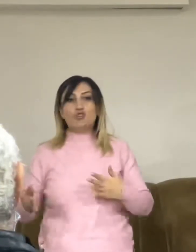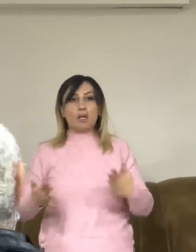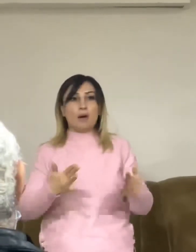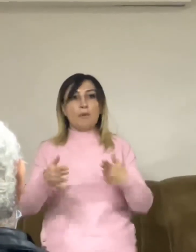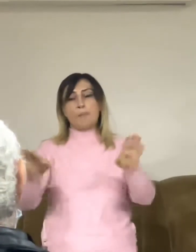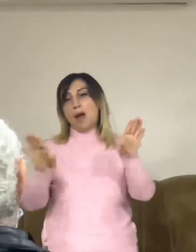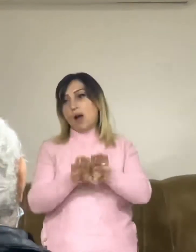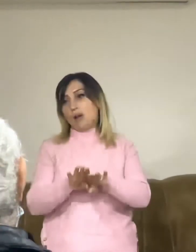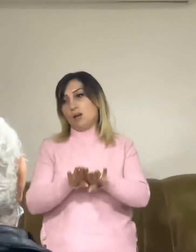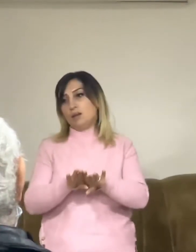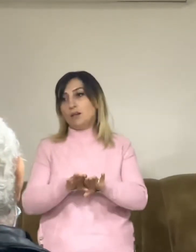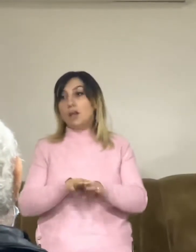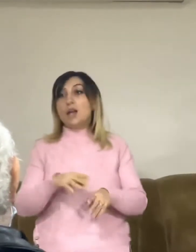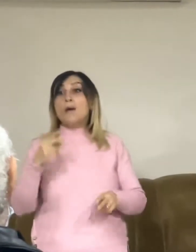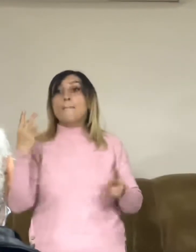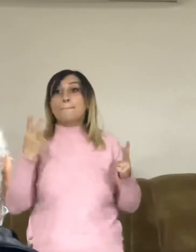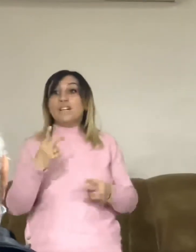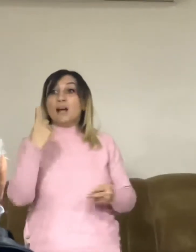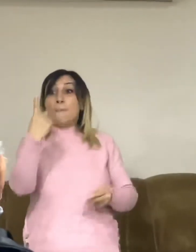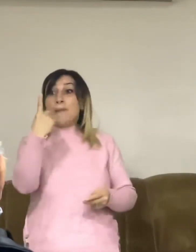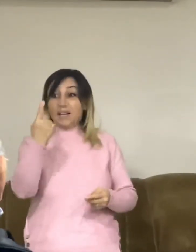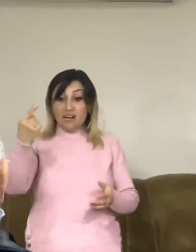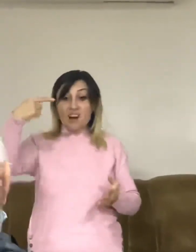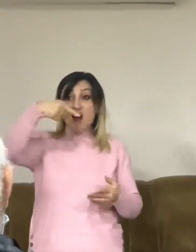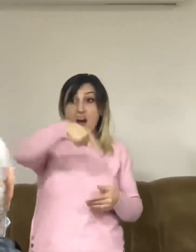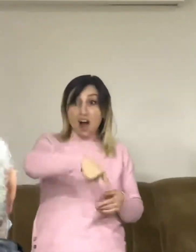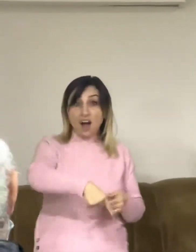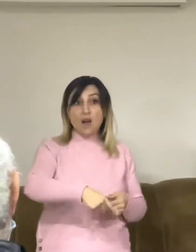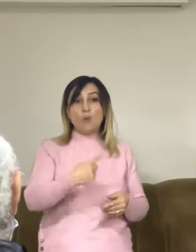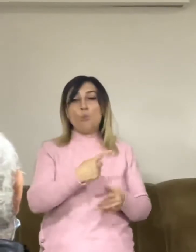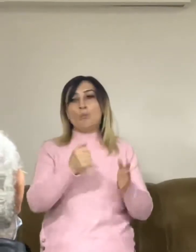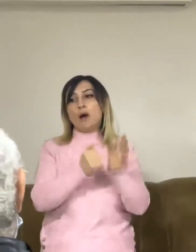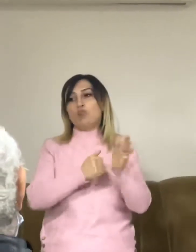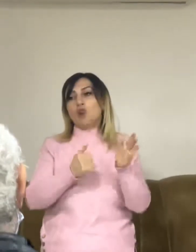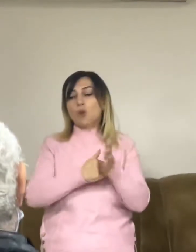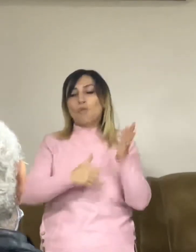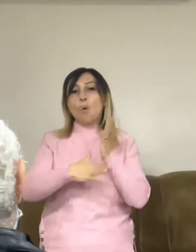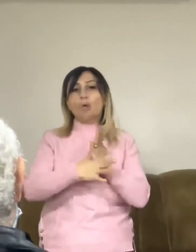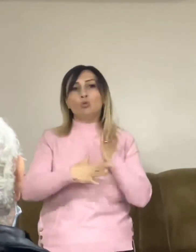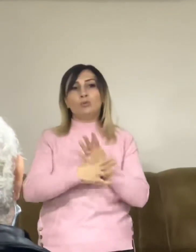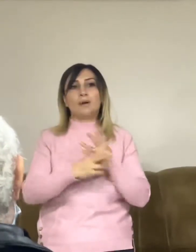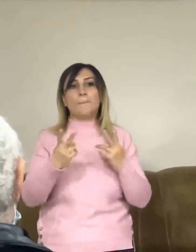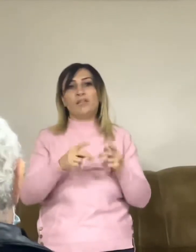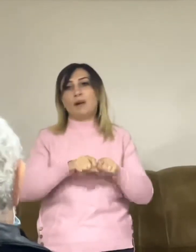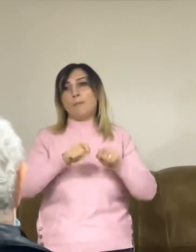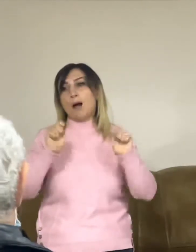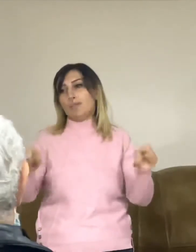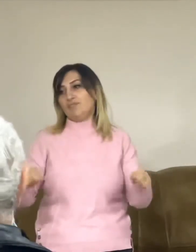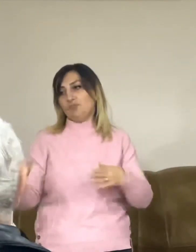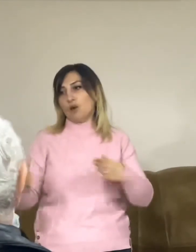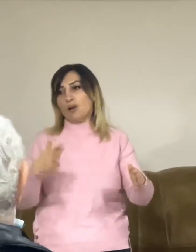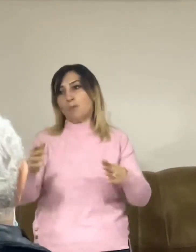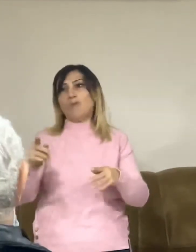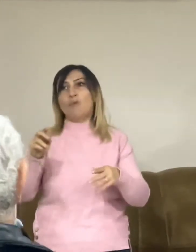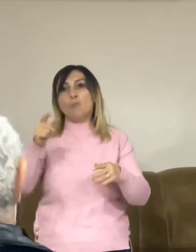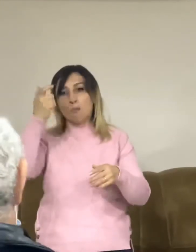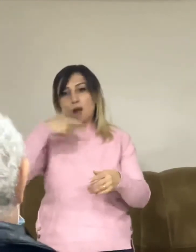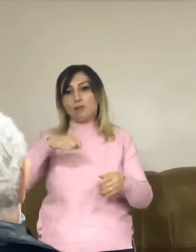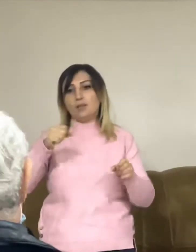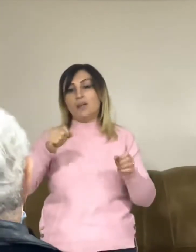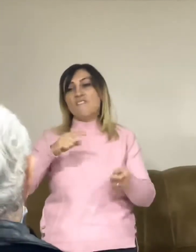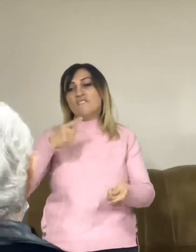Եվ պիտի գա մեկը, ում միջոցով պիտի բացվի այդ ճանապարհը, որ մարդը նորից վերադառնա Աստծո